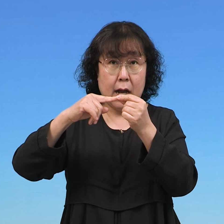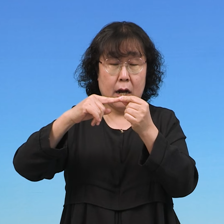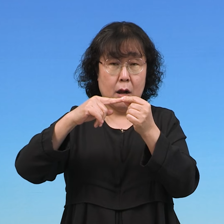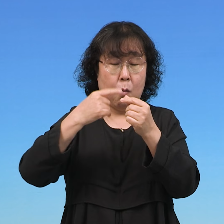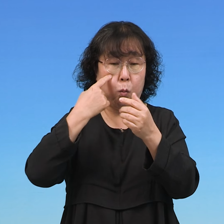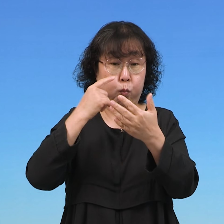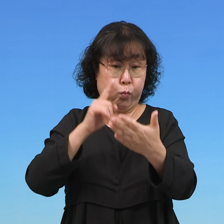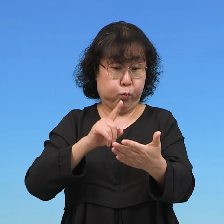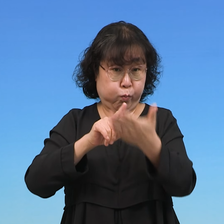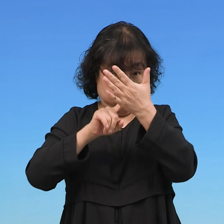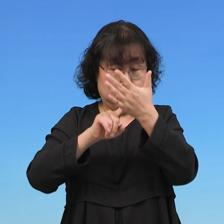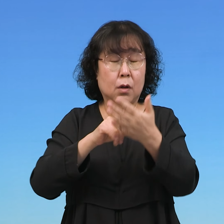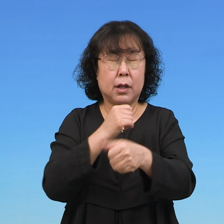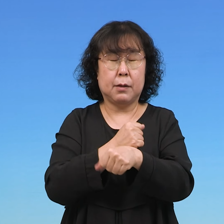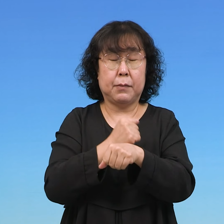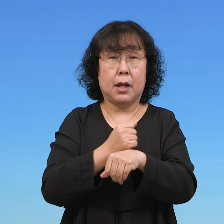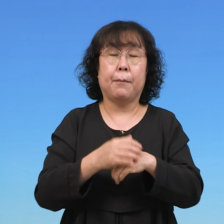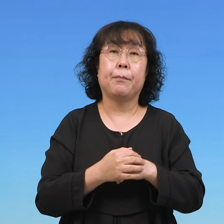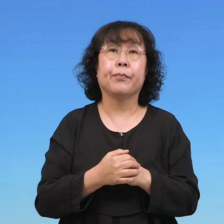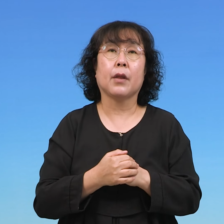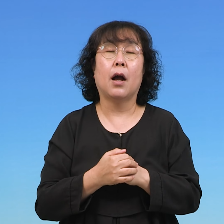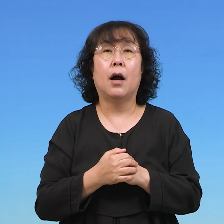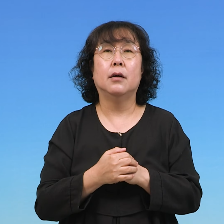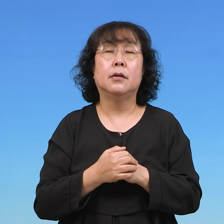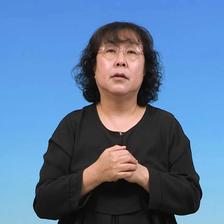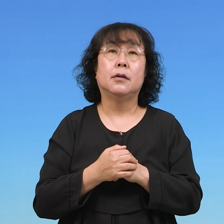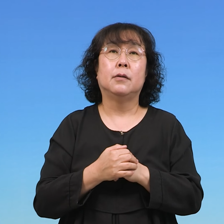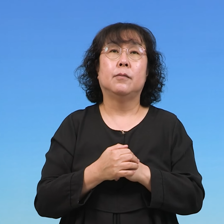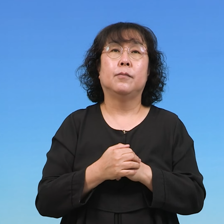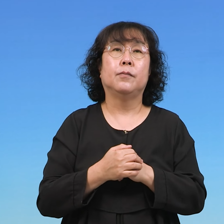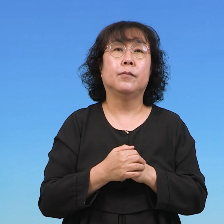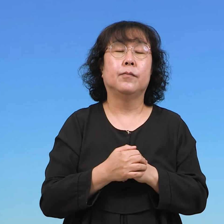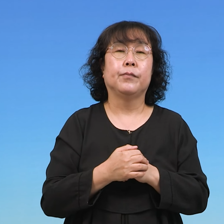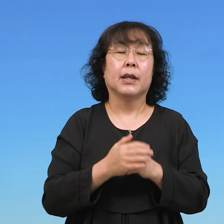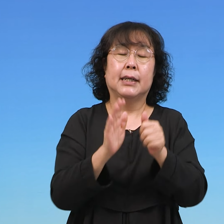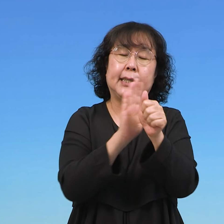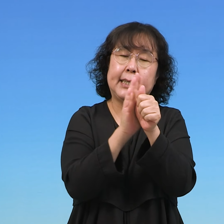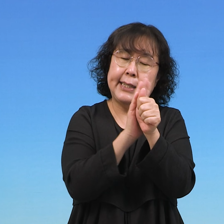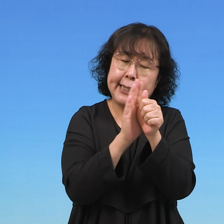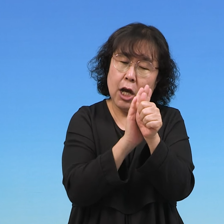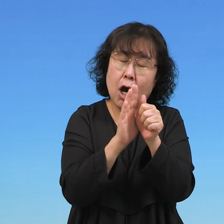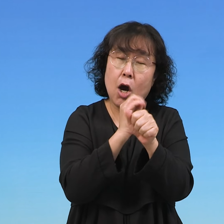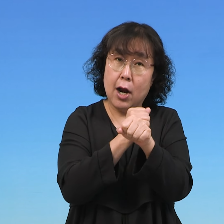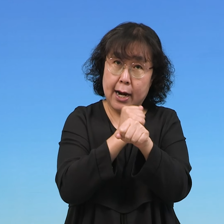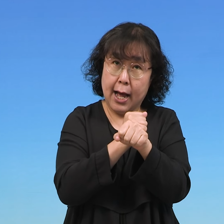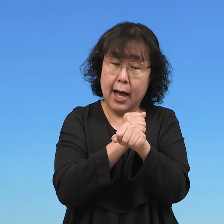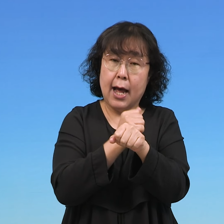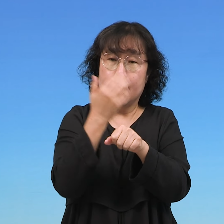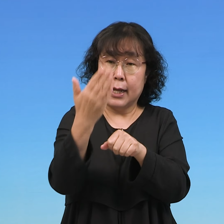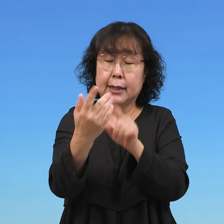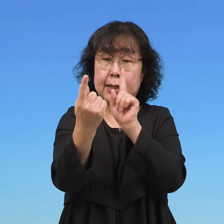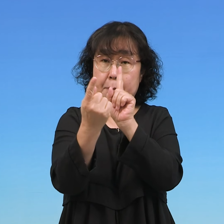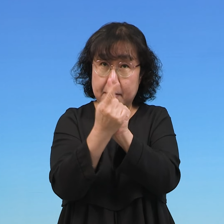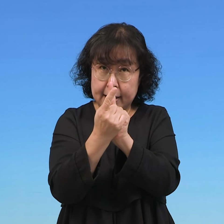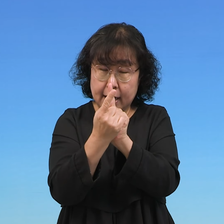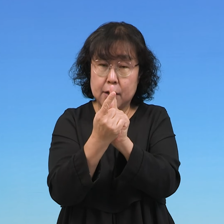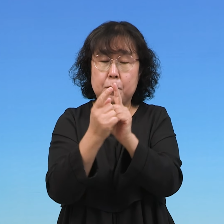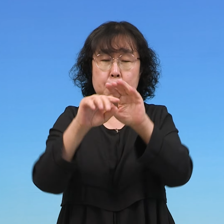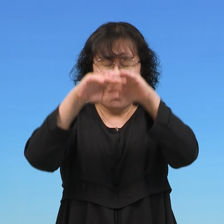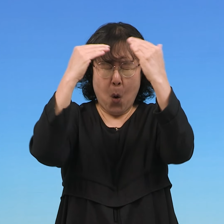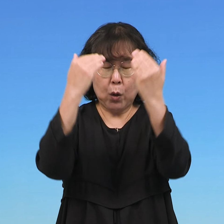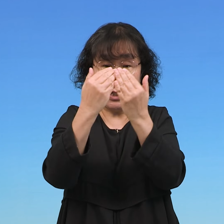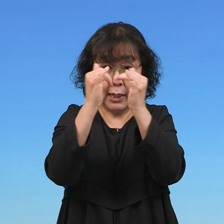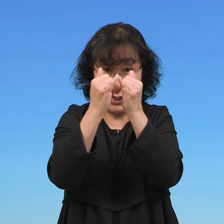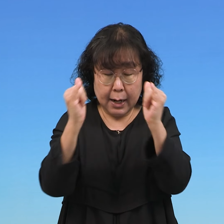플라톤이 쓴 글이라고 하는 말을 제가 들었는데요. 이런 내용입니다. 친절하라. 당신이 마주치는